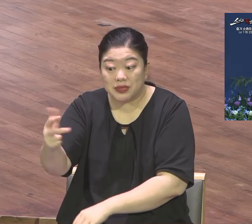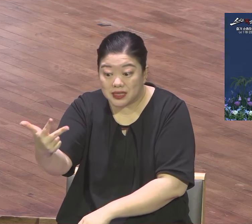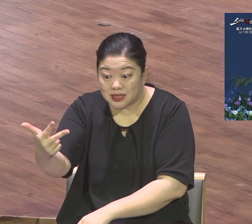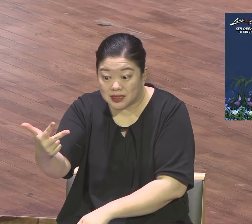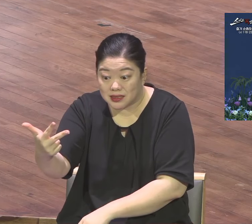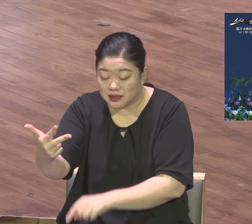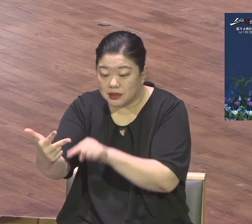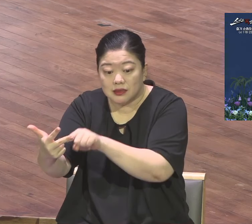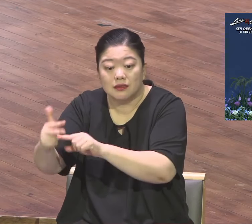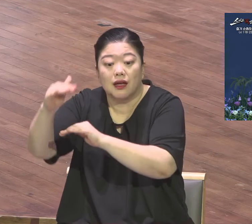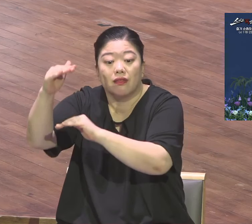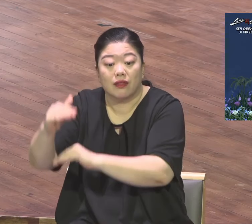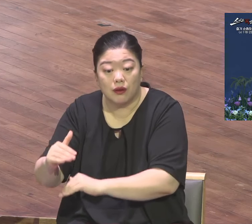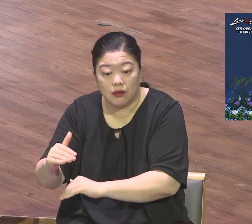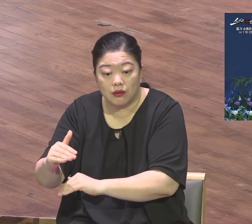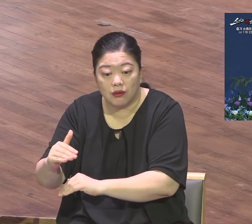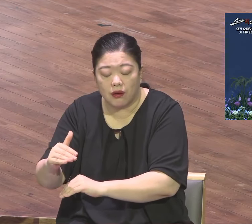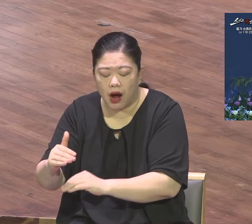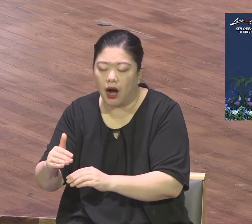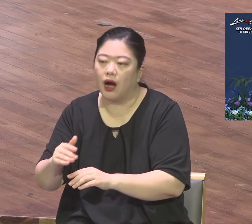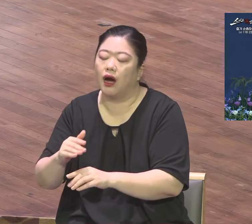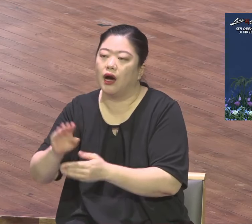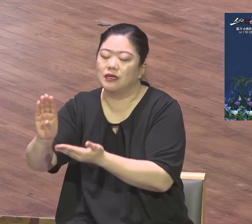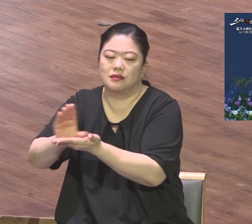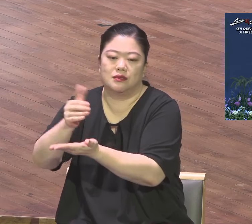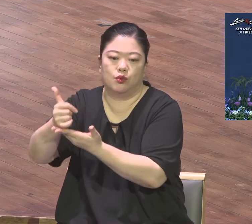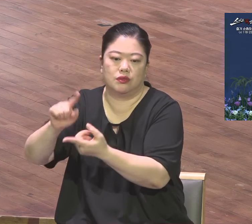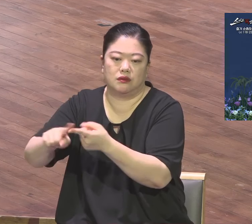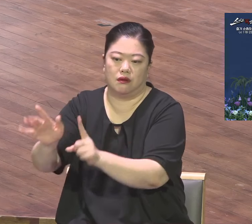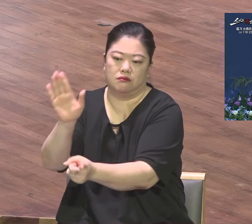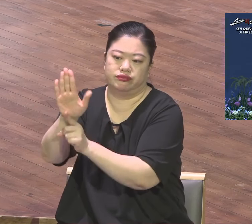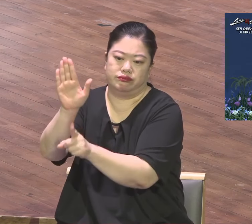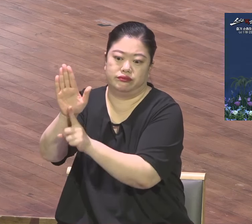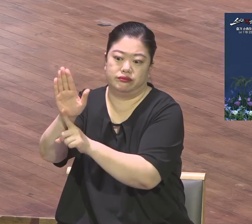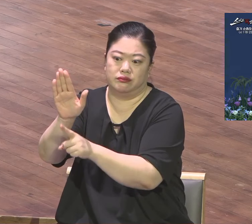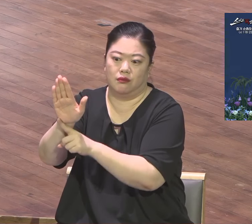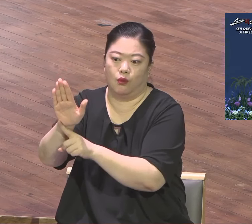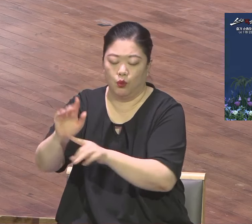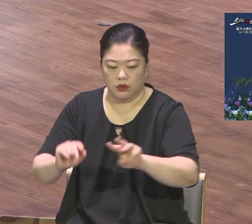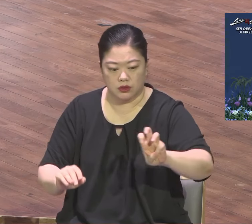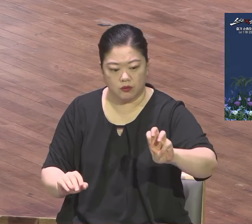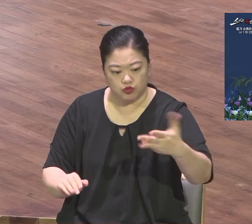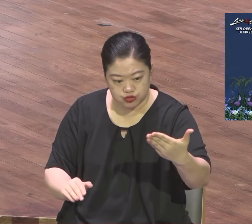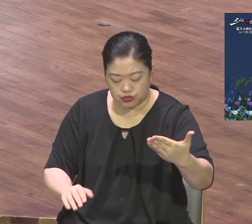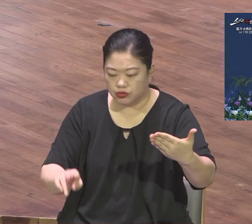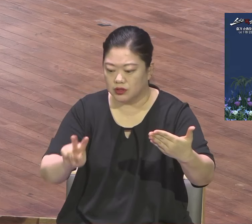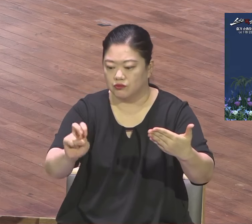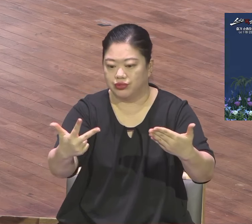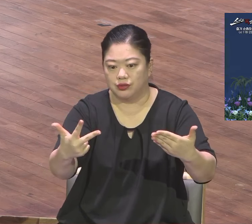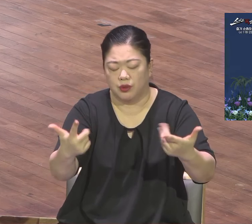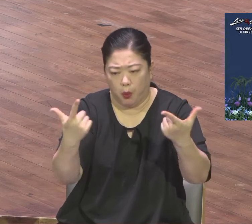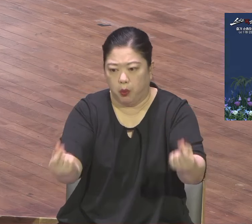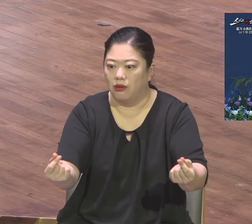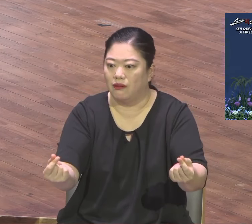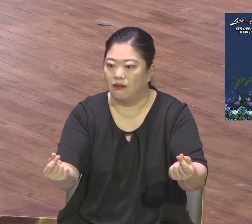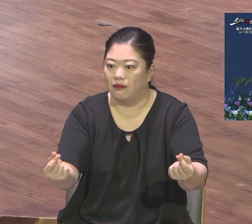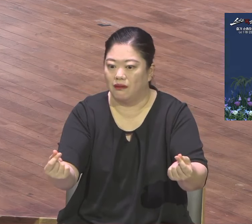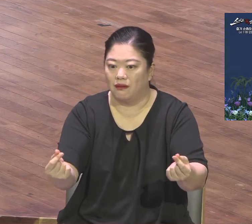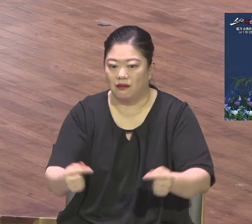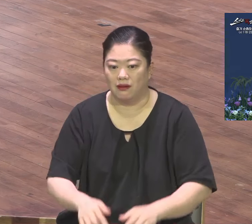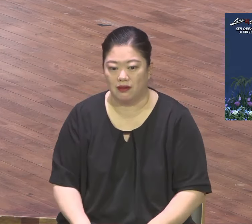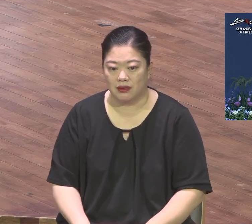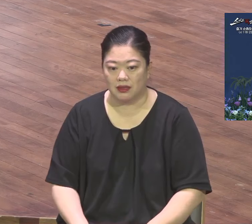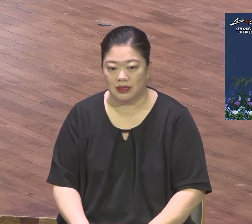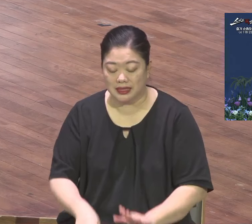27권이잖아요. 유사하게 메시아 구원에 대해서 말씀하고 있어요. 그래서 이사야라는 이 사람